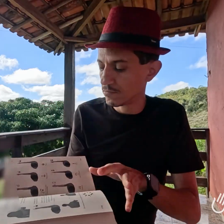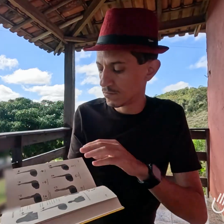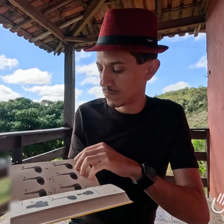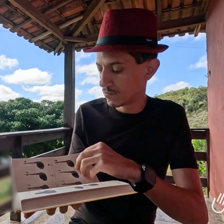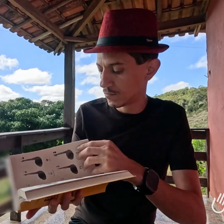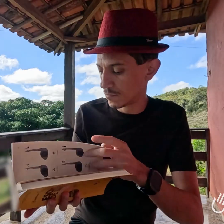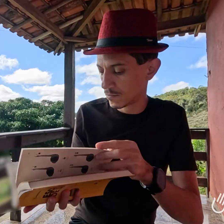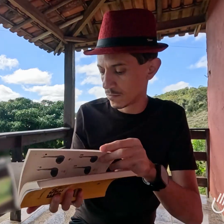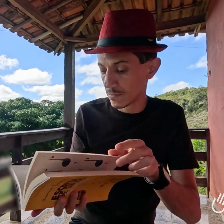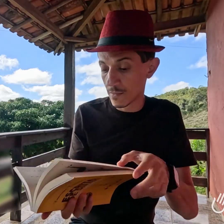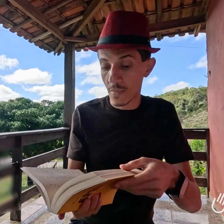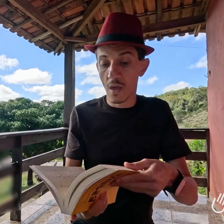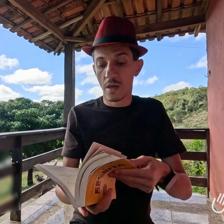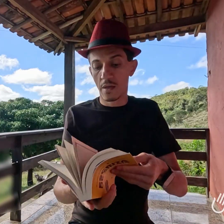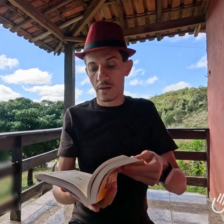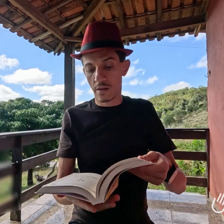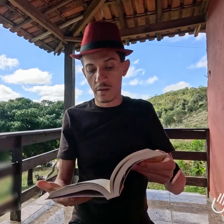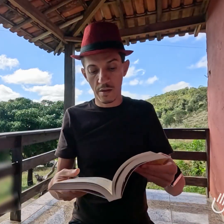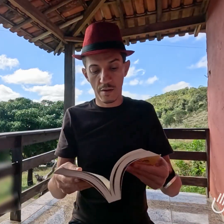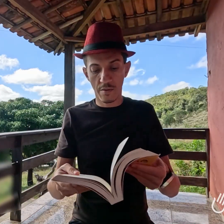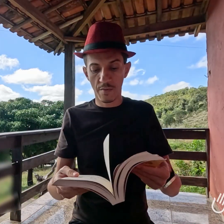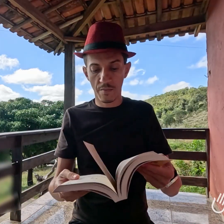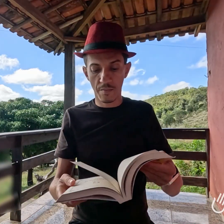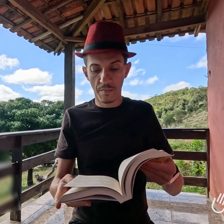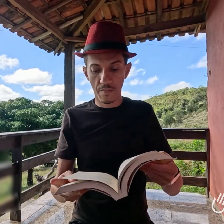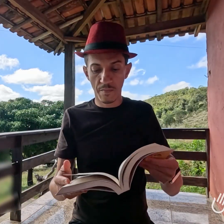percebe? Tem os sinais de exemplo.